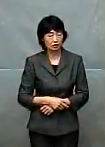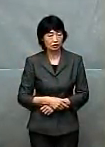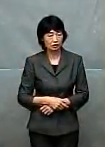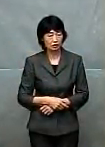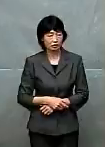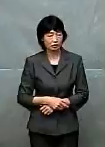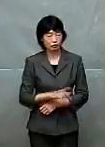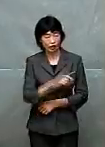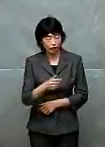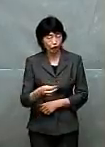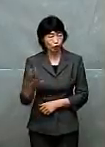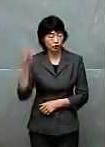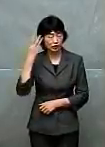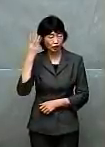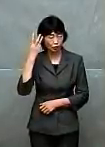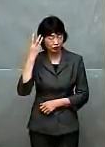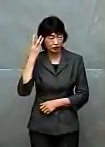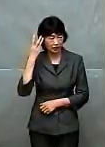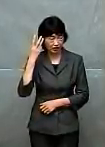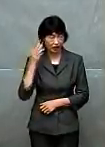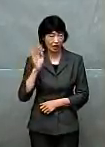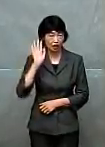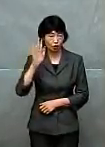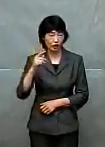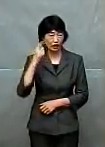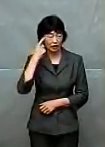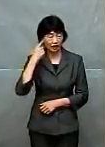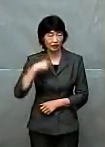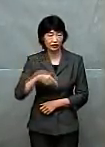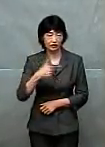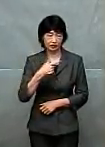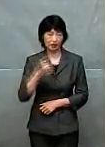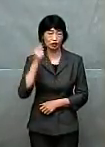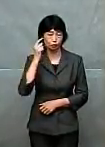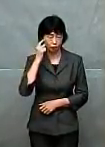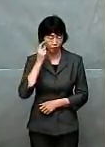参考にしながらこれから考えていきたいというふうに思っています。